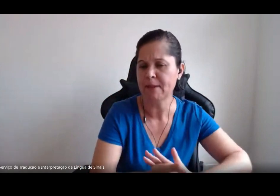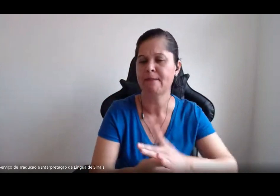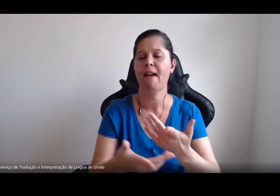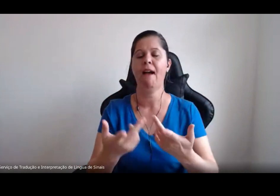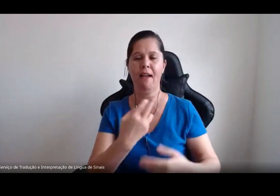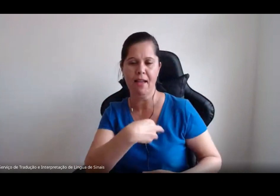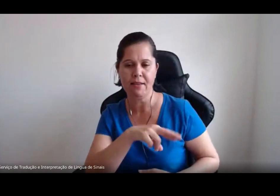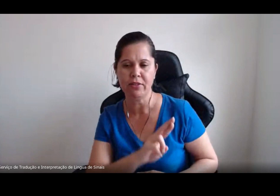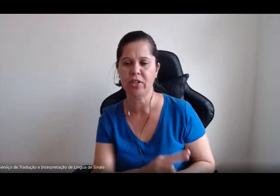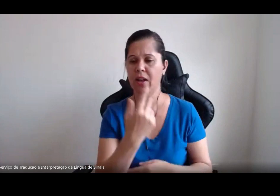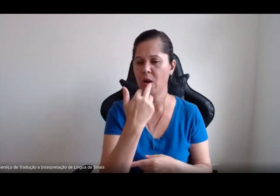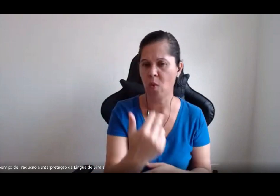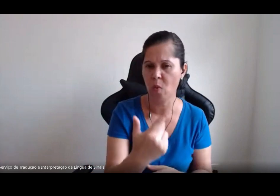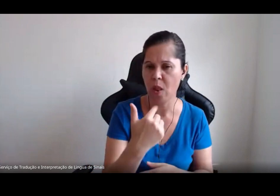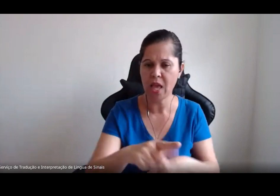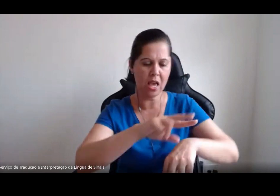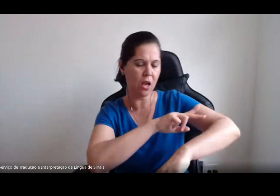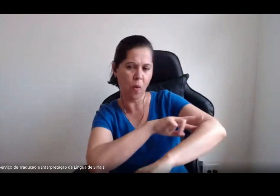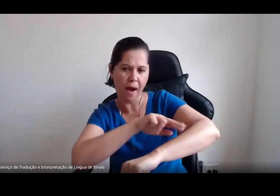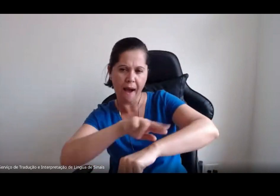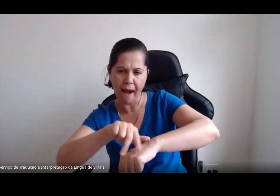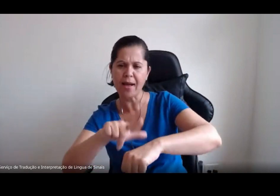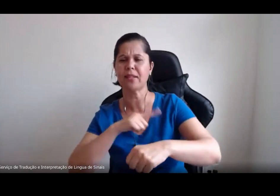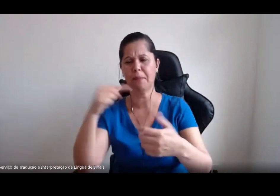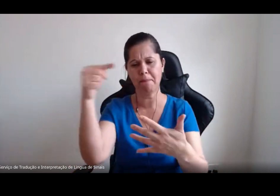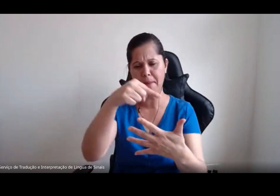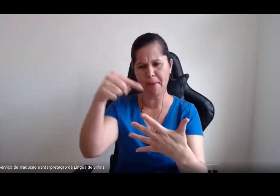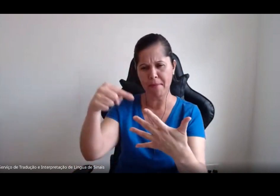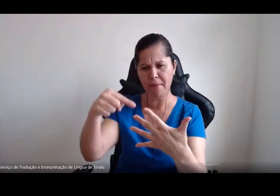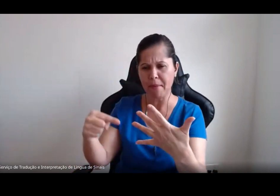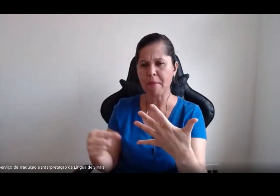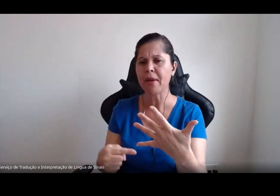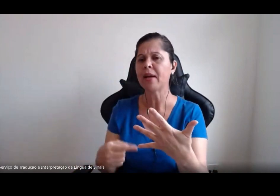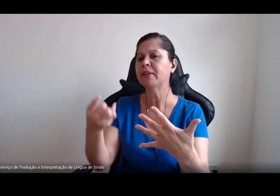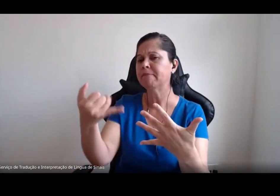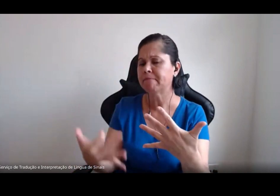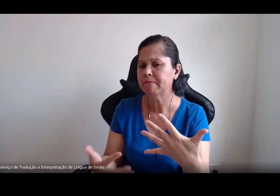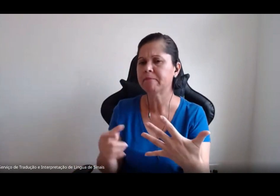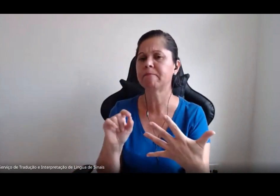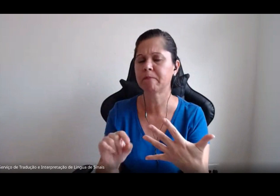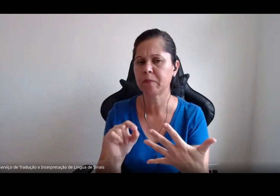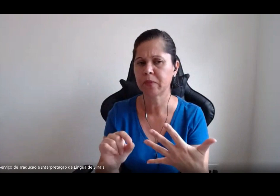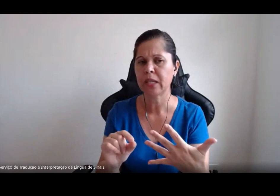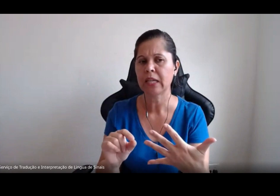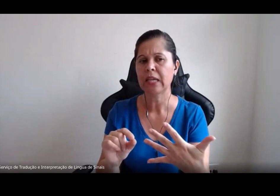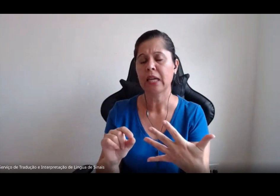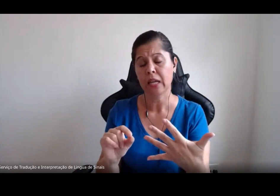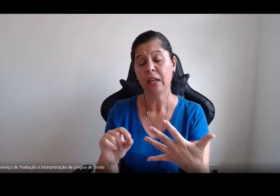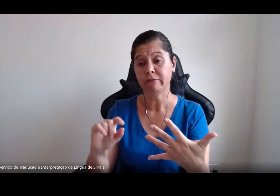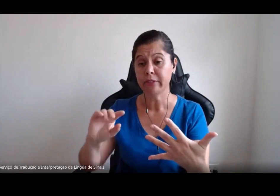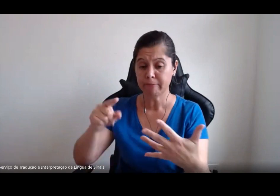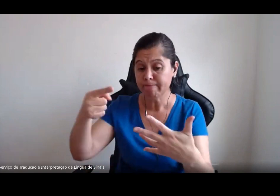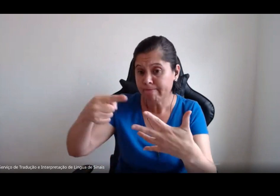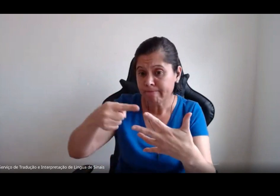por raça, religião, língua. Tem aí uma enumeração que faz com que